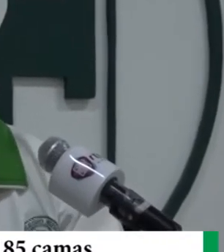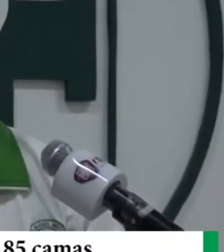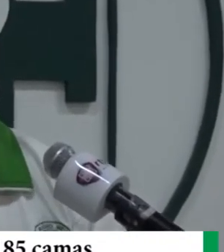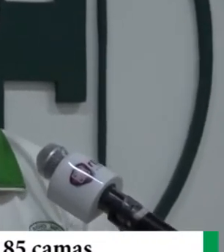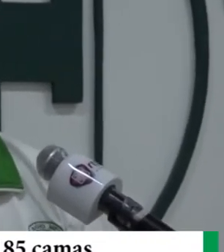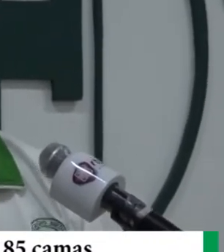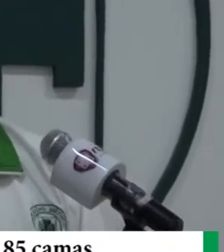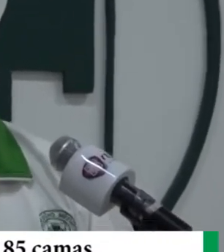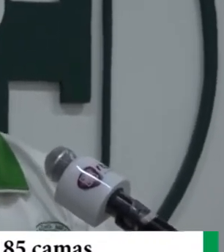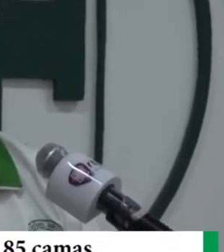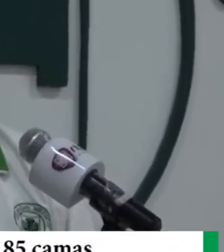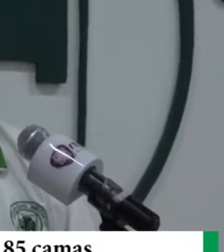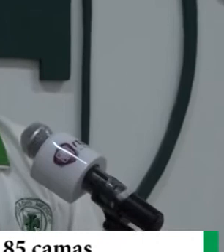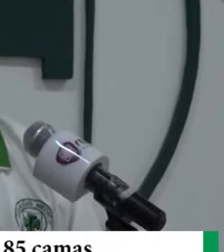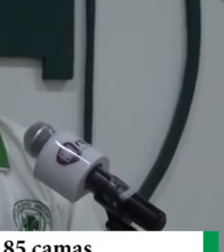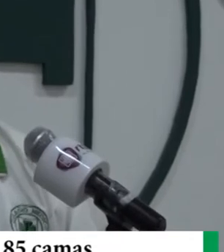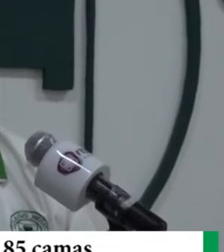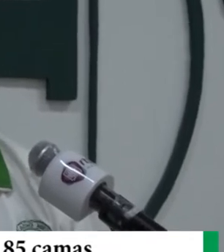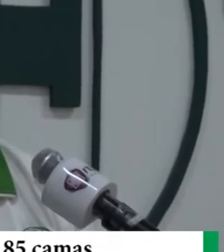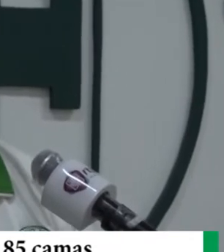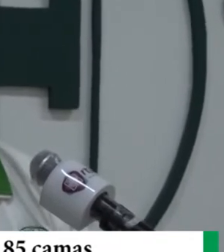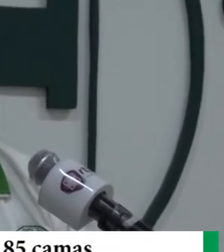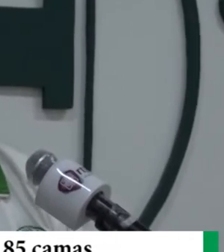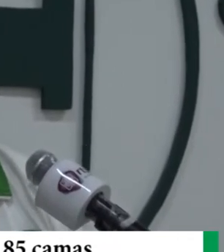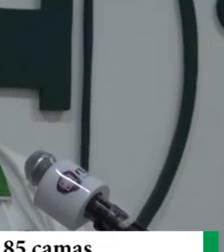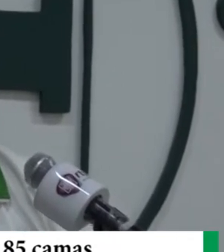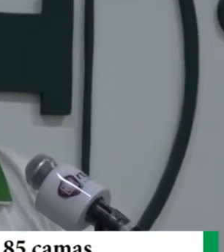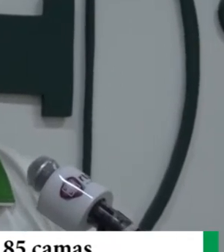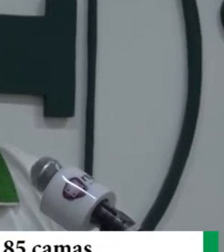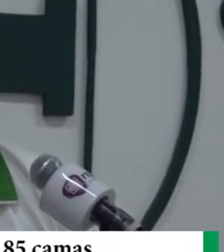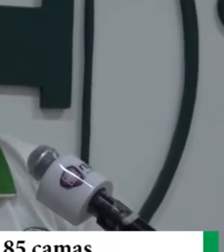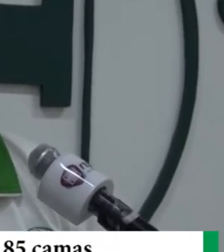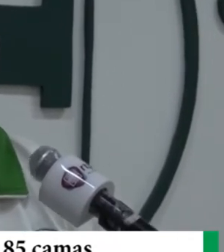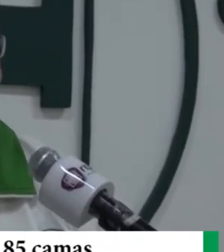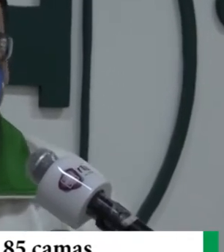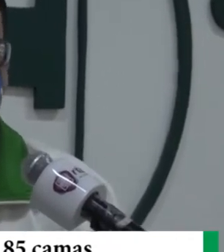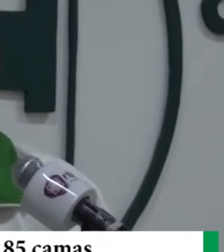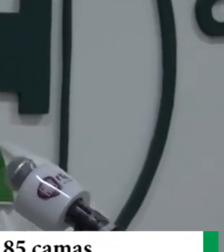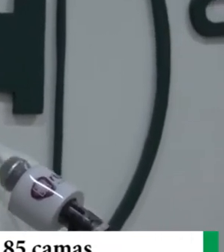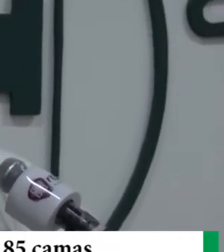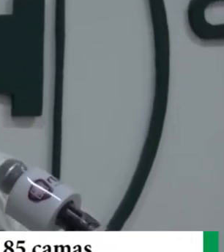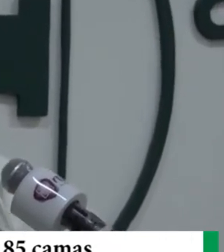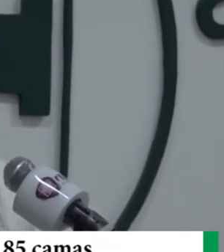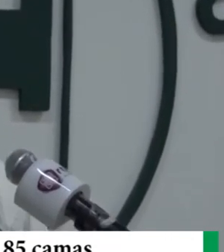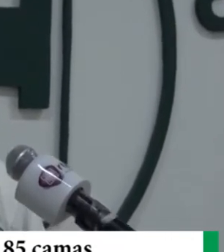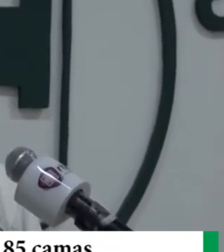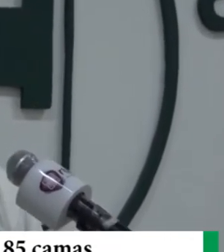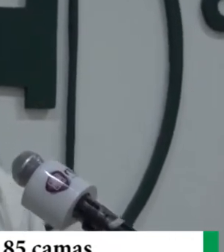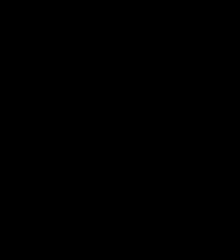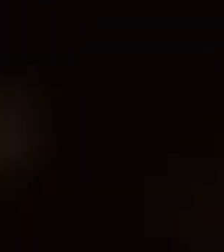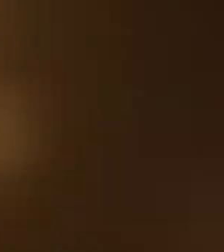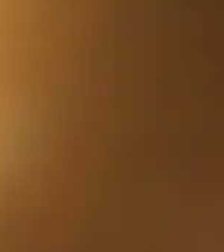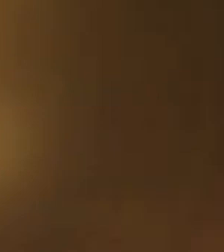que llamamos también a las autoridades que se pongan la mano al pecho y que le den estabilidad a nuestros profesionales en salud.